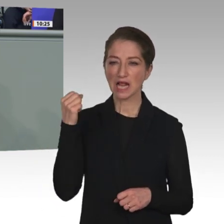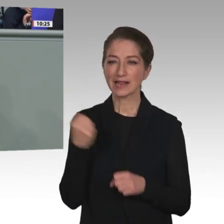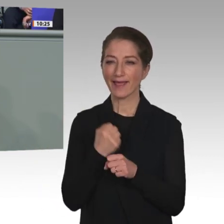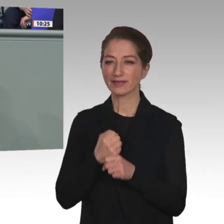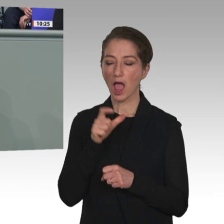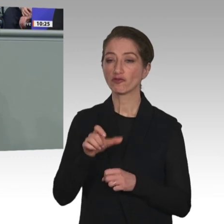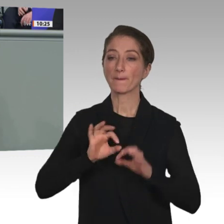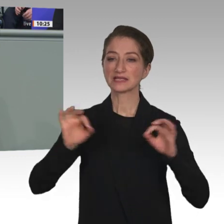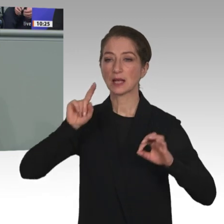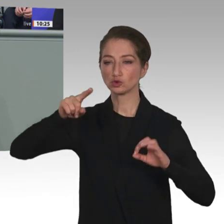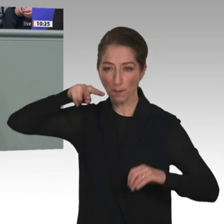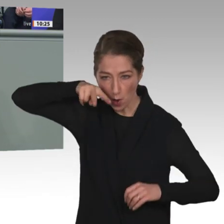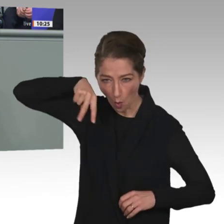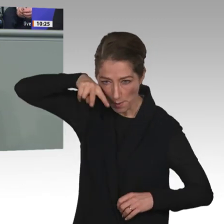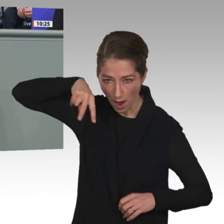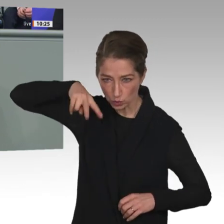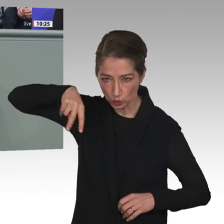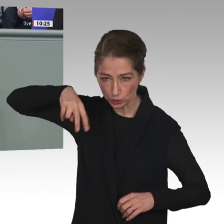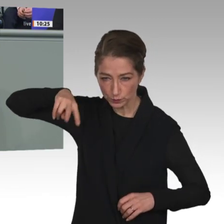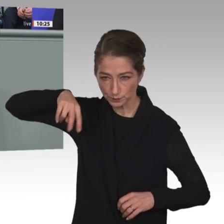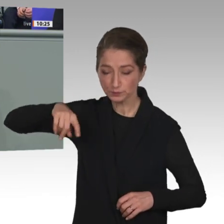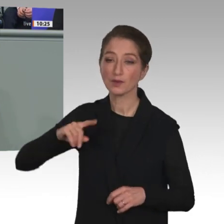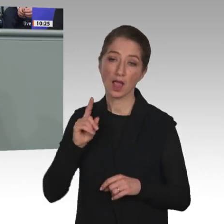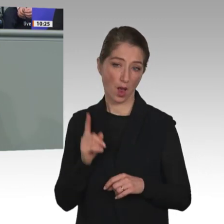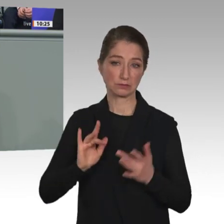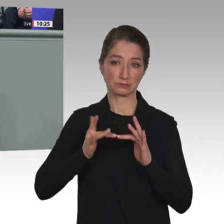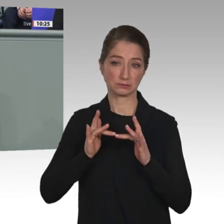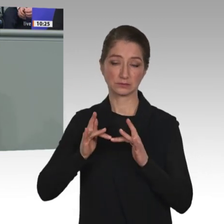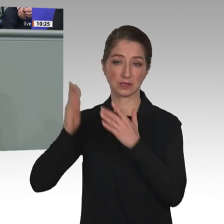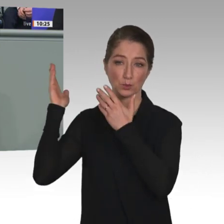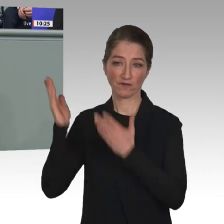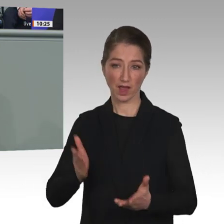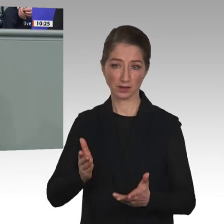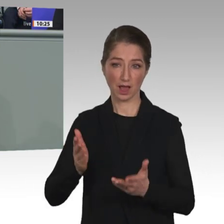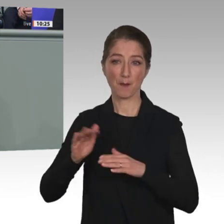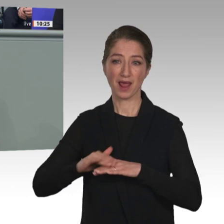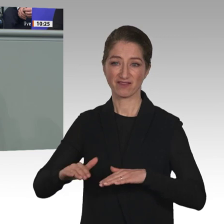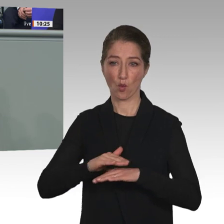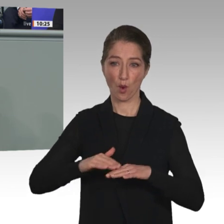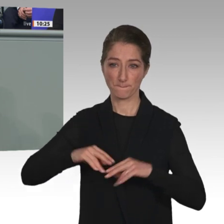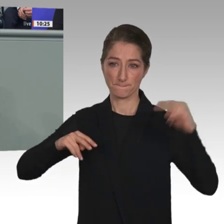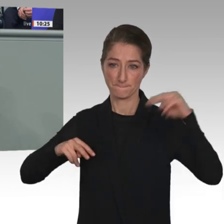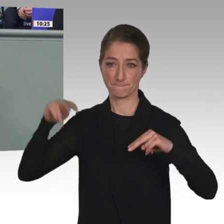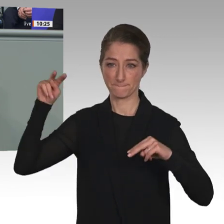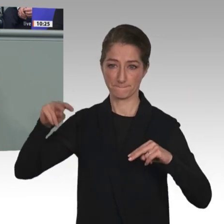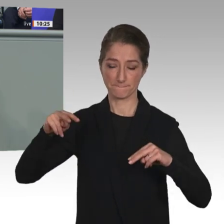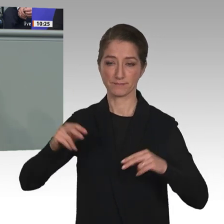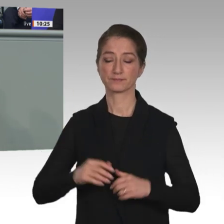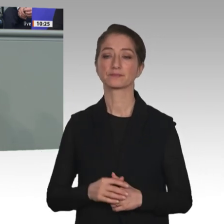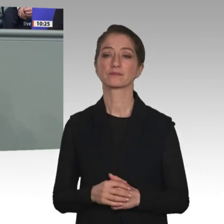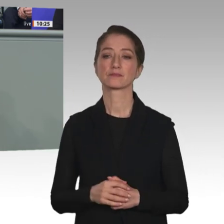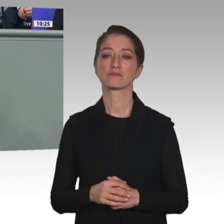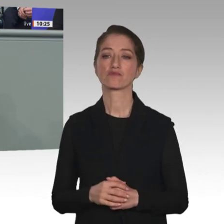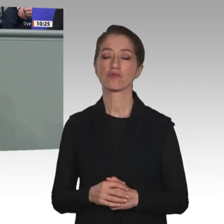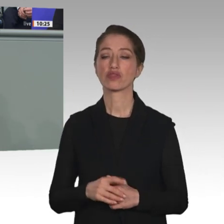müssen, dass wir eine Beobachtung von Providern und Plattformen auch dafür brauchen, damit es eine Aufmerksamkeit gibt,